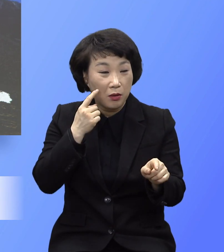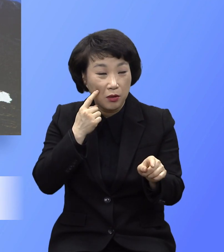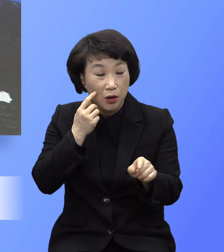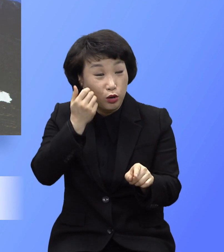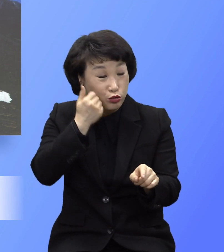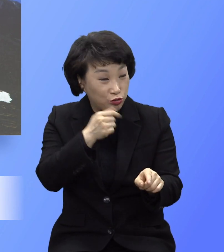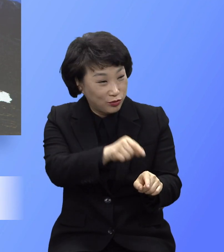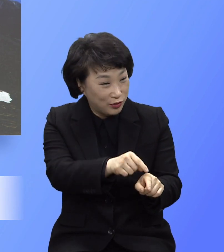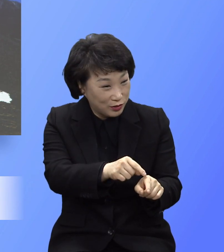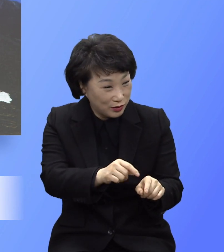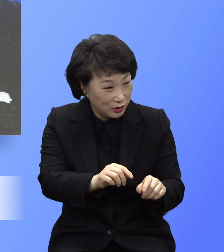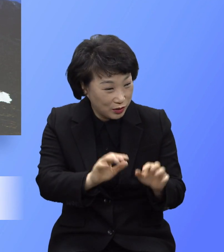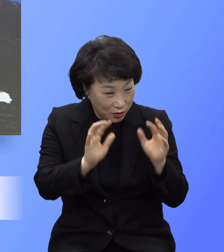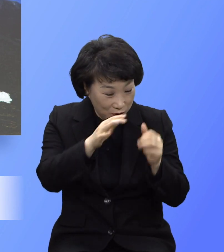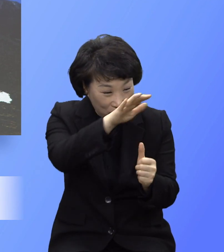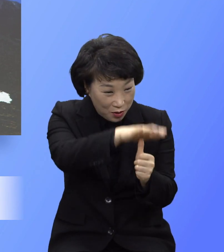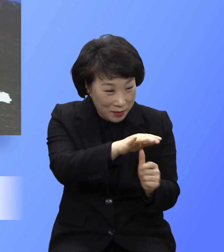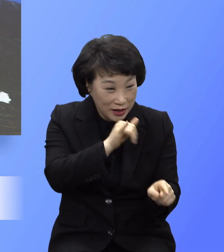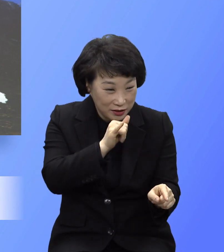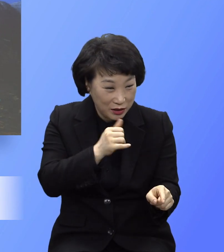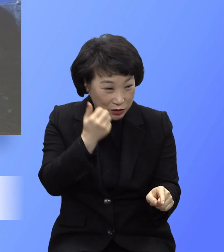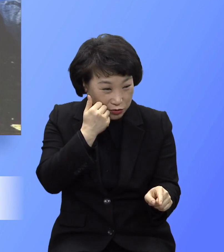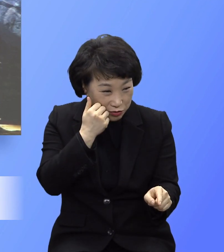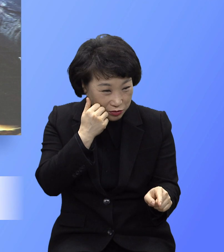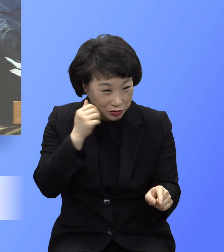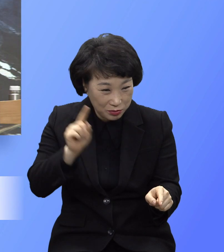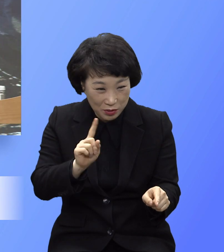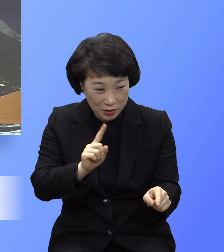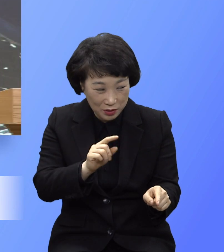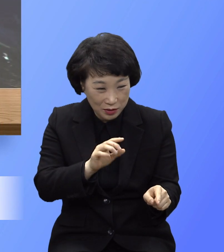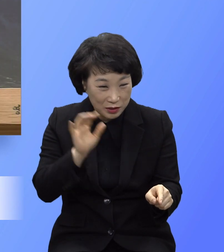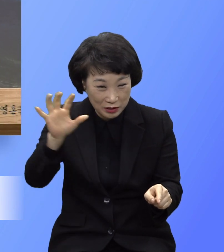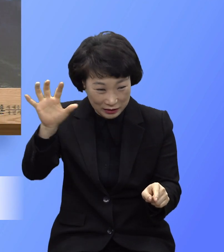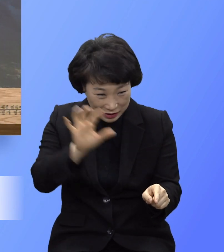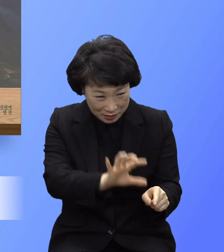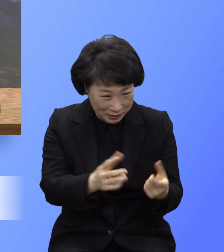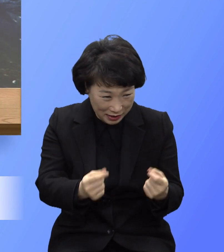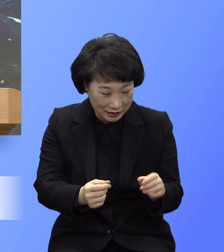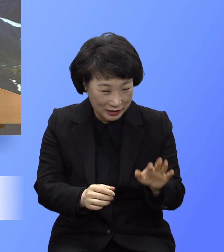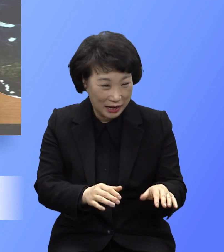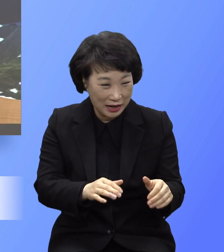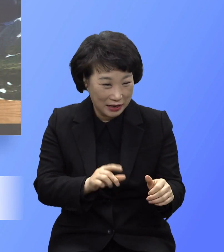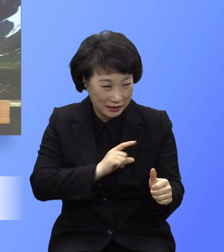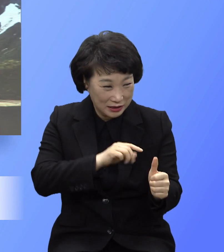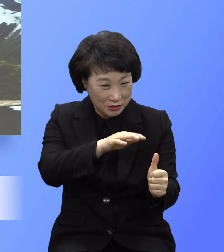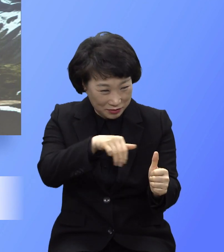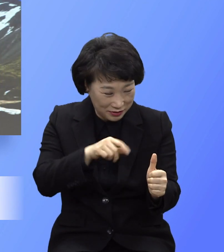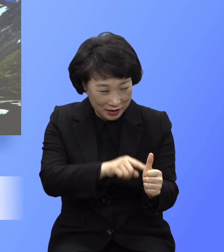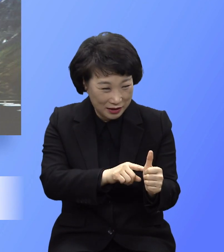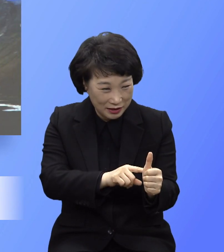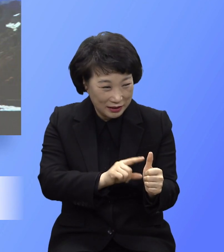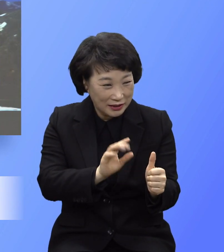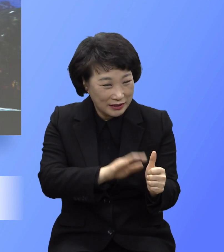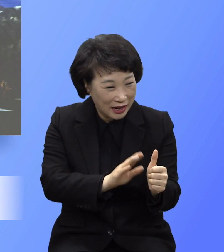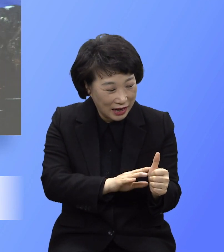저놈은 누구 닮았구나 싶어서 아무개야. 엄마 이름이